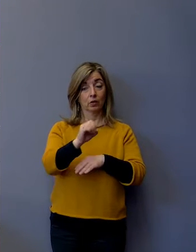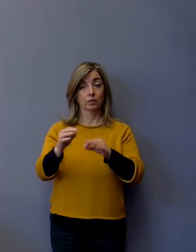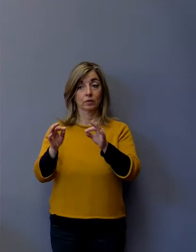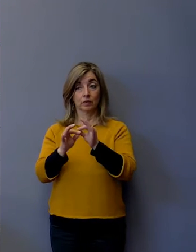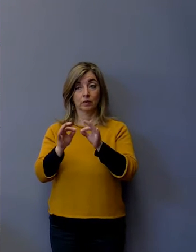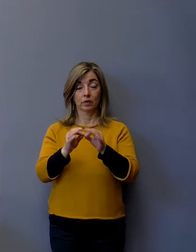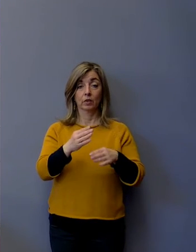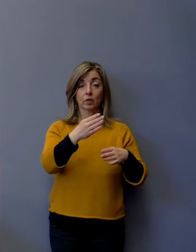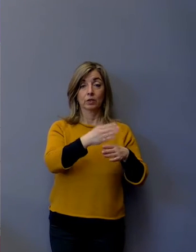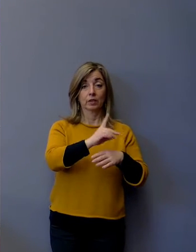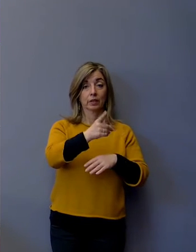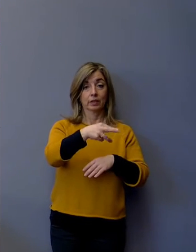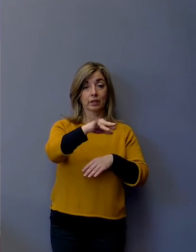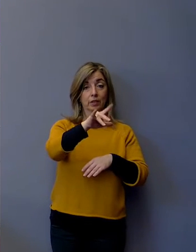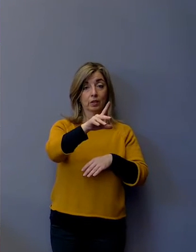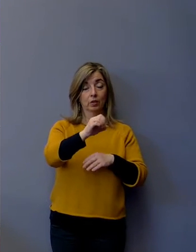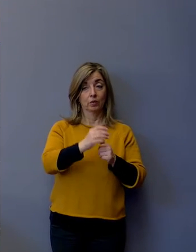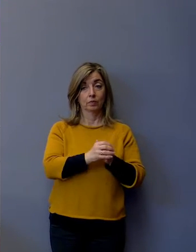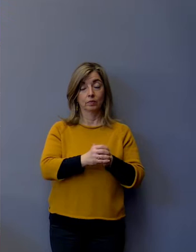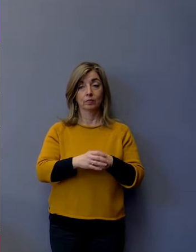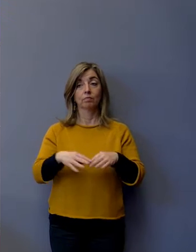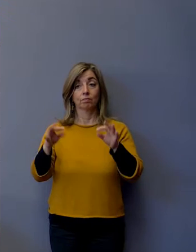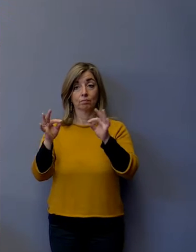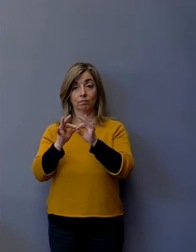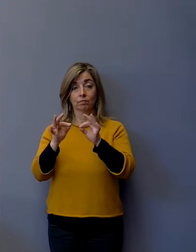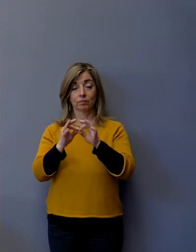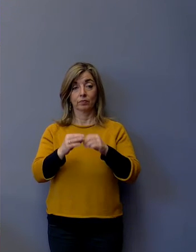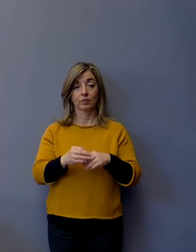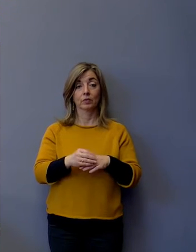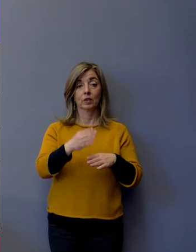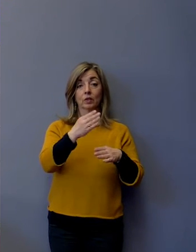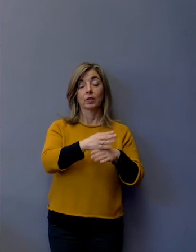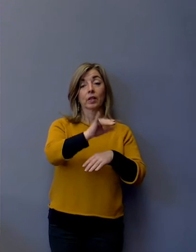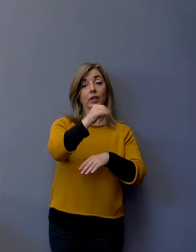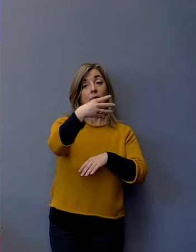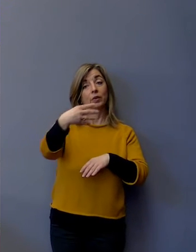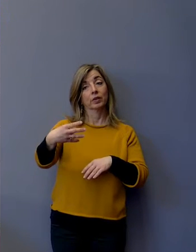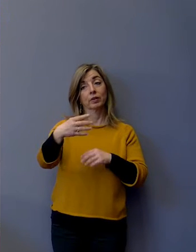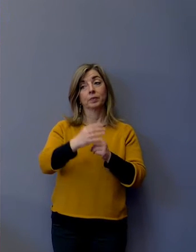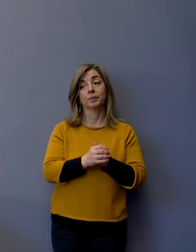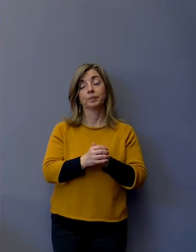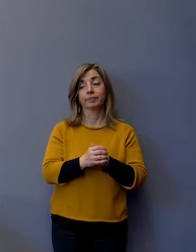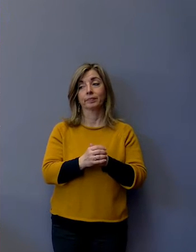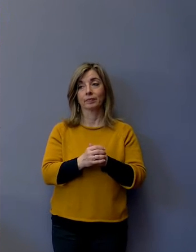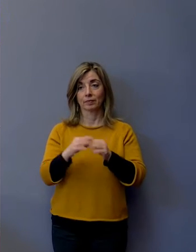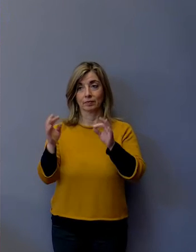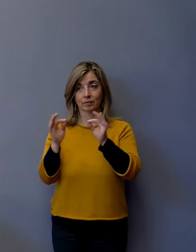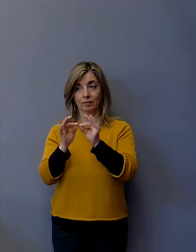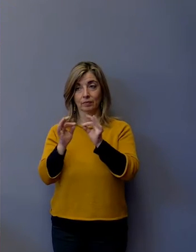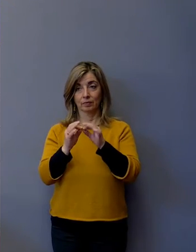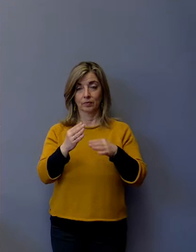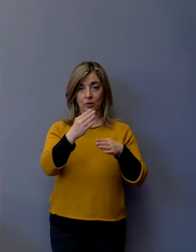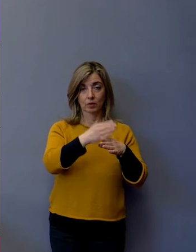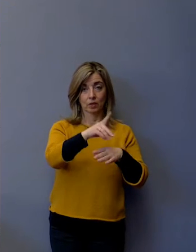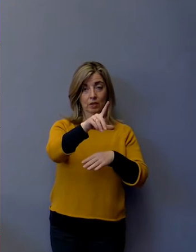consigliere grillo favorevole consigliere immordino amorevole consigliera